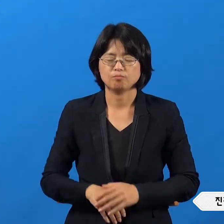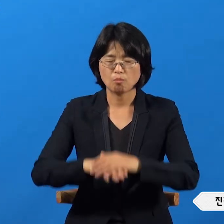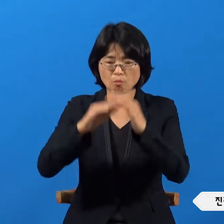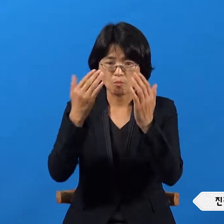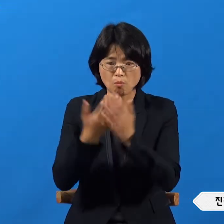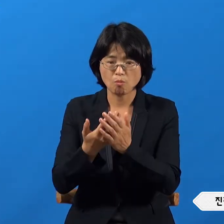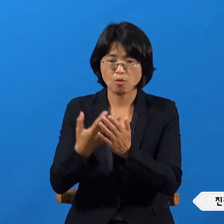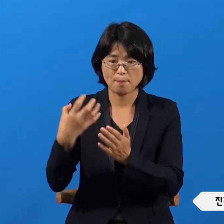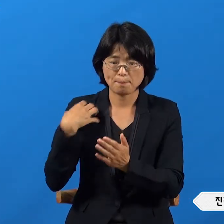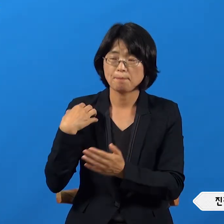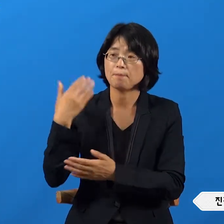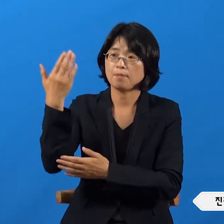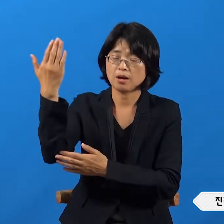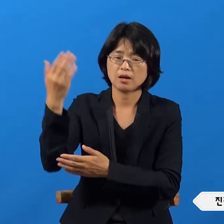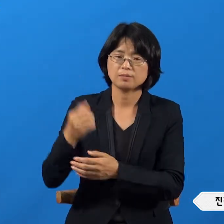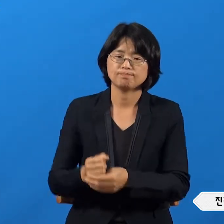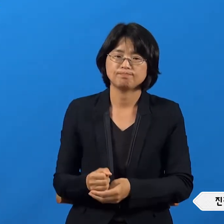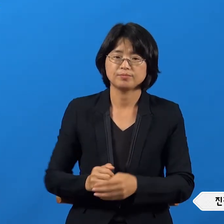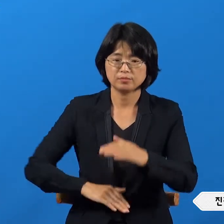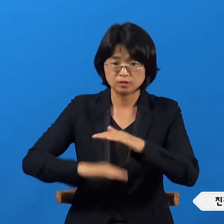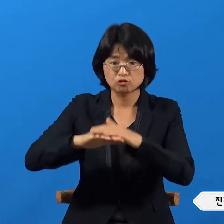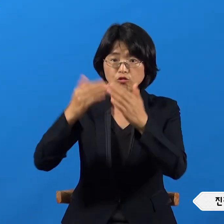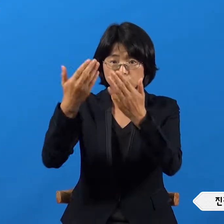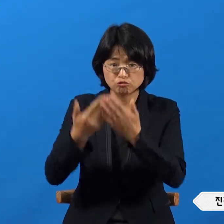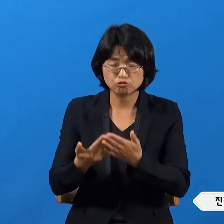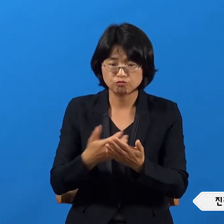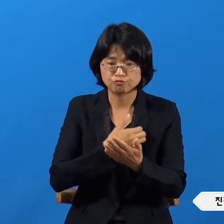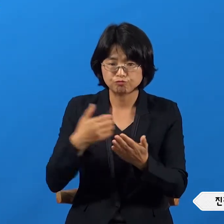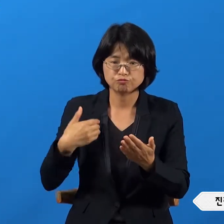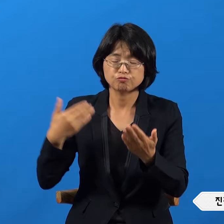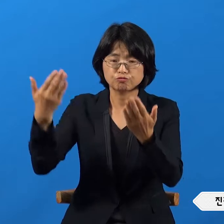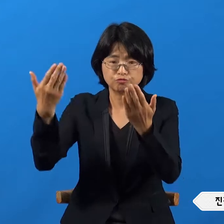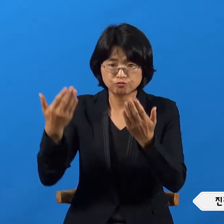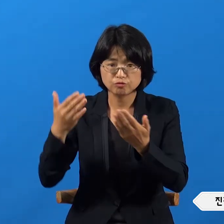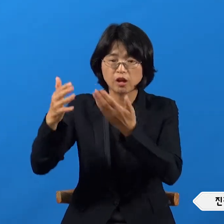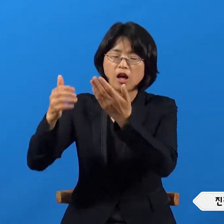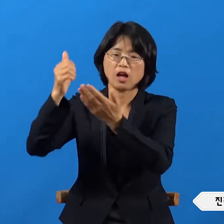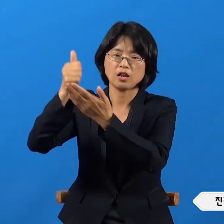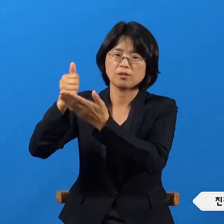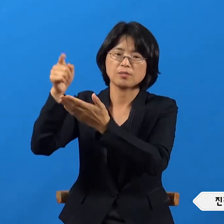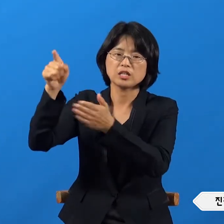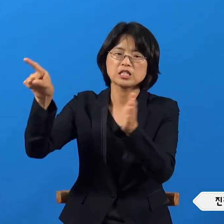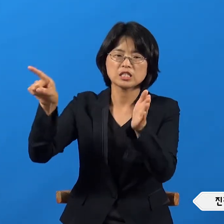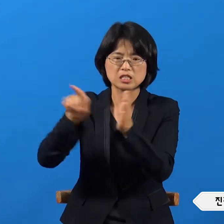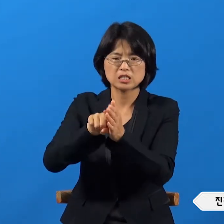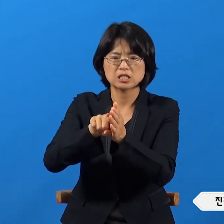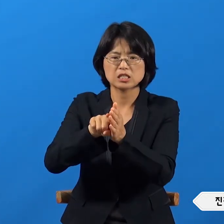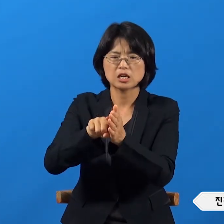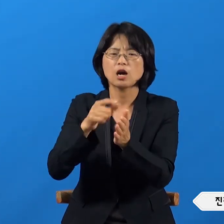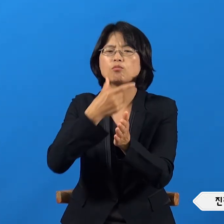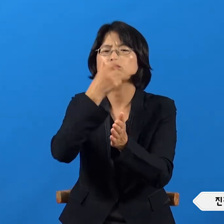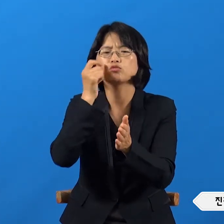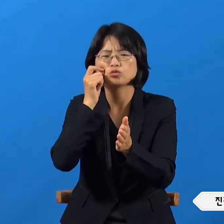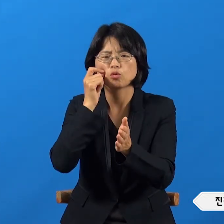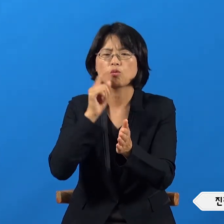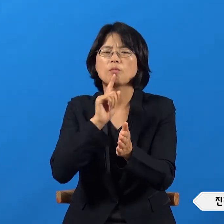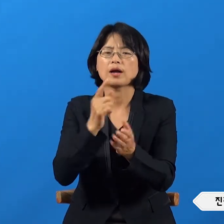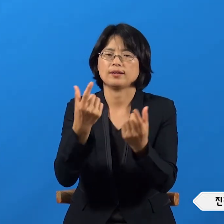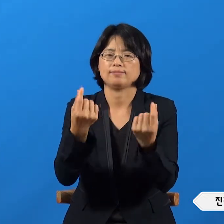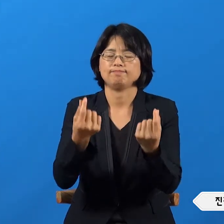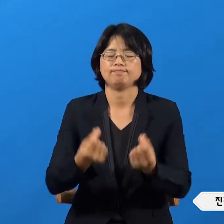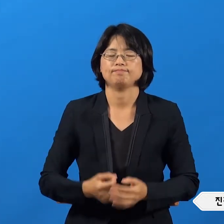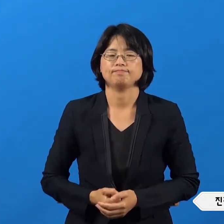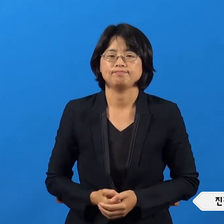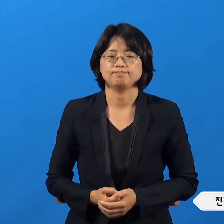우리를 풍족해 하시는 하나님에 대한 신뢰의 부족함을 고백하는 겁니다. 오늘 그들은 그 사건을